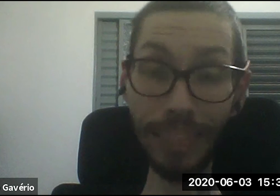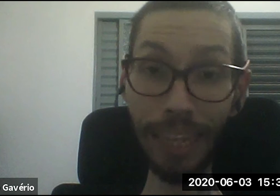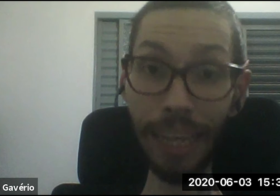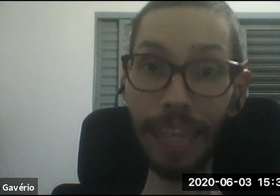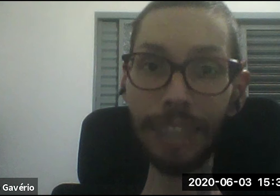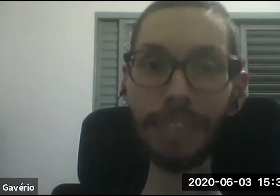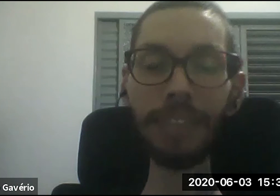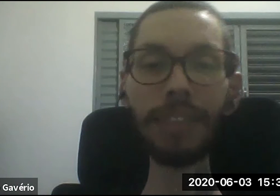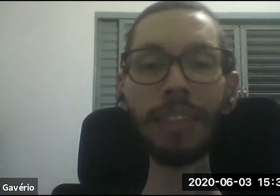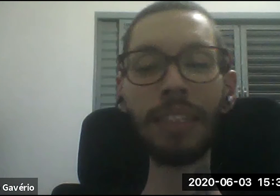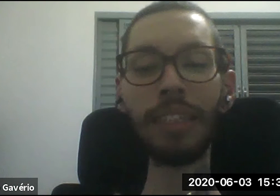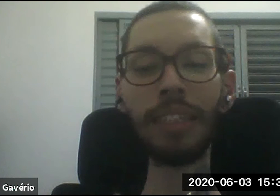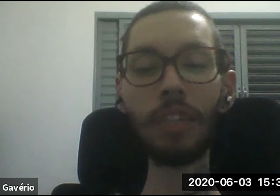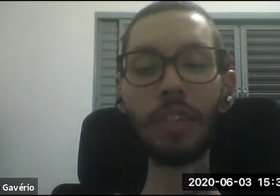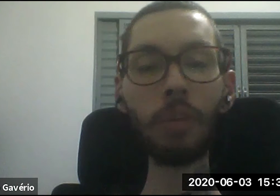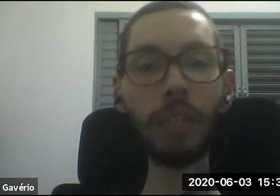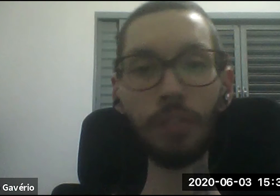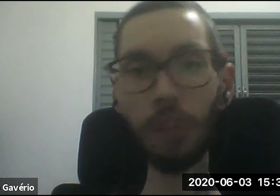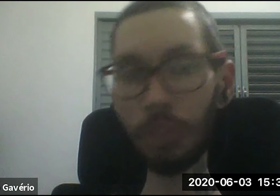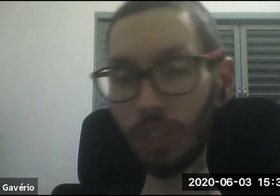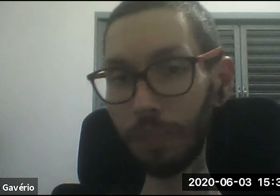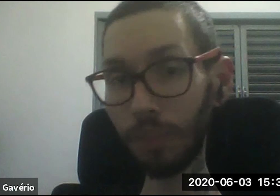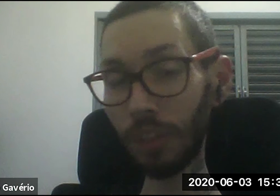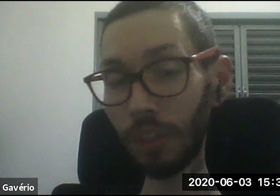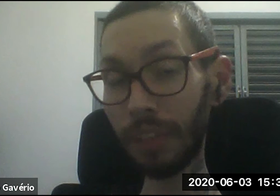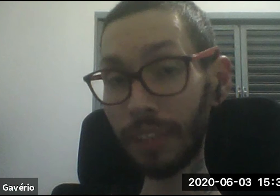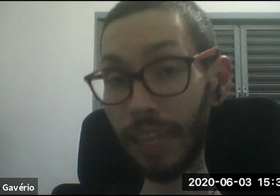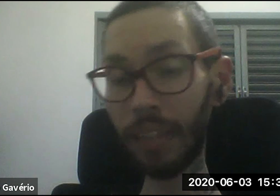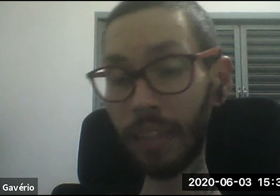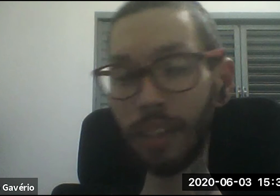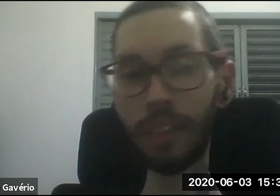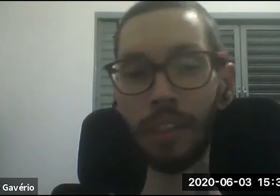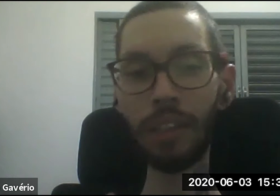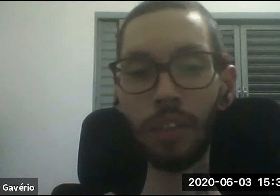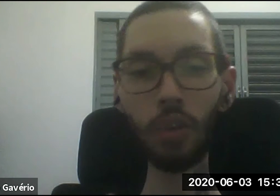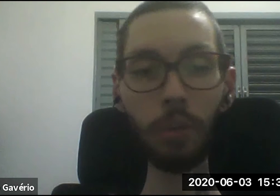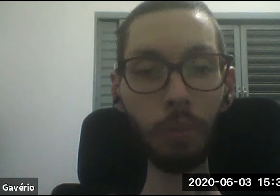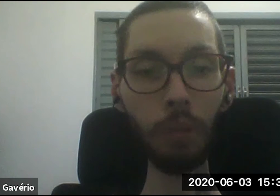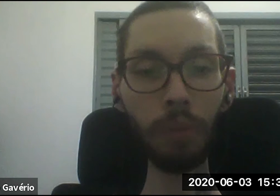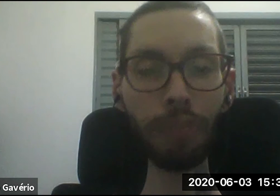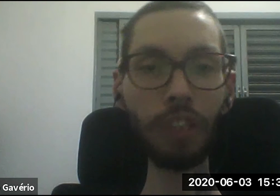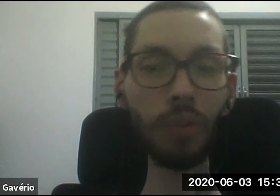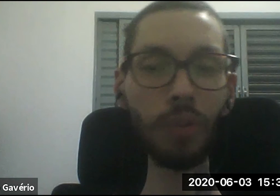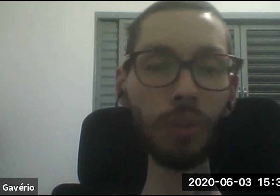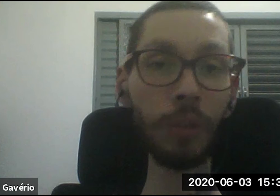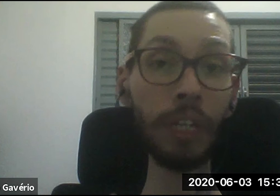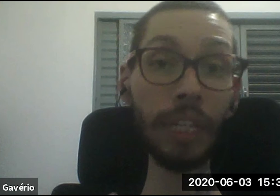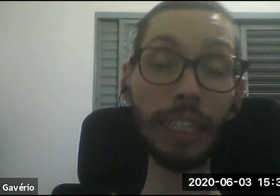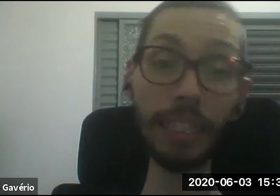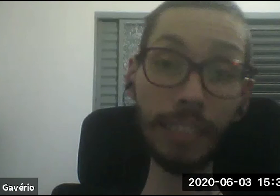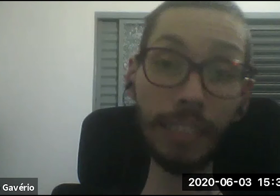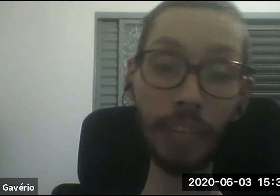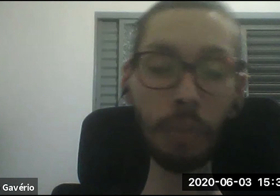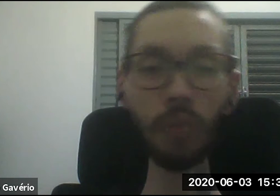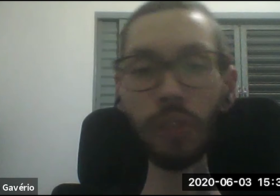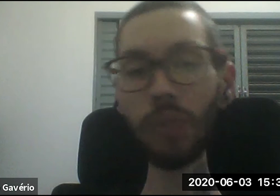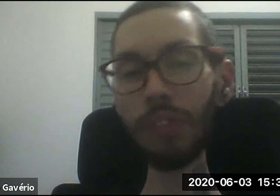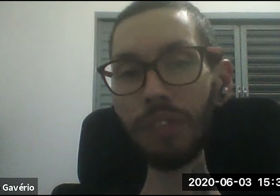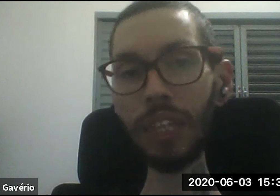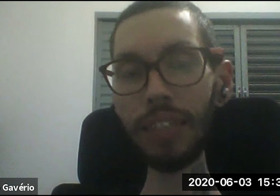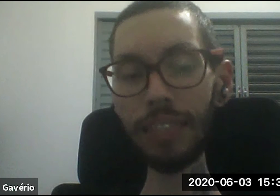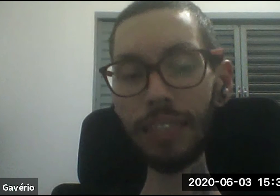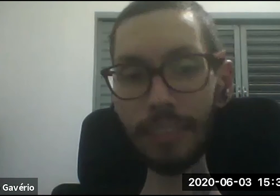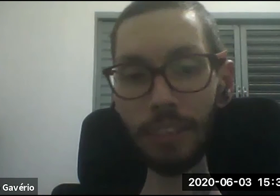inúmeras análises, inúmeras formas de pensar sobre o próprio vírus. E as pessoas